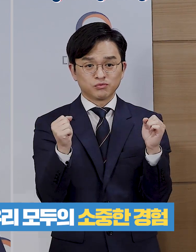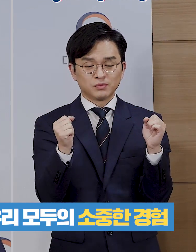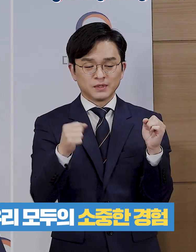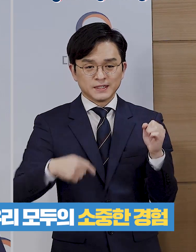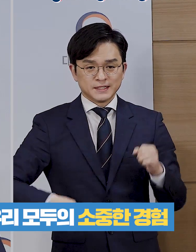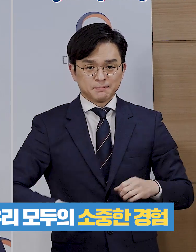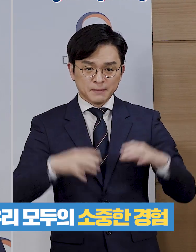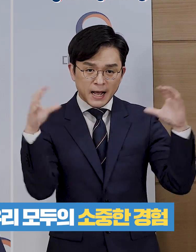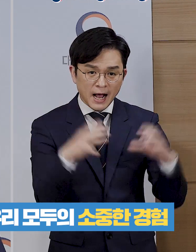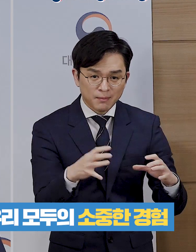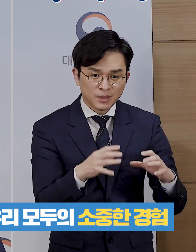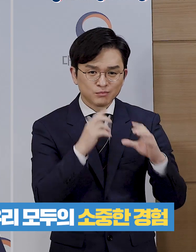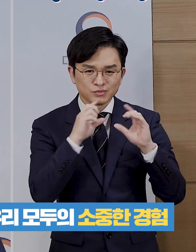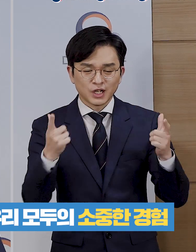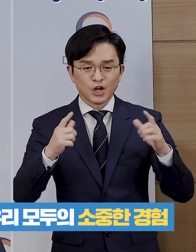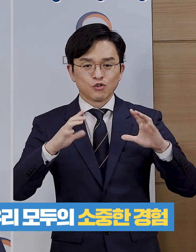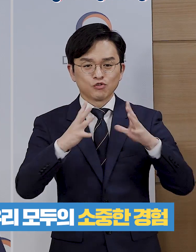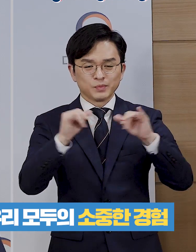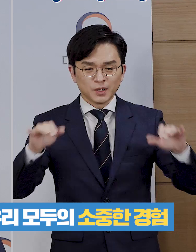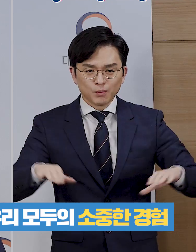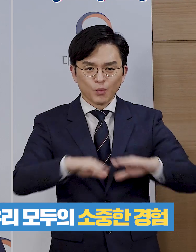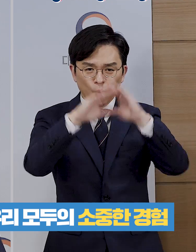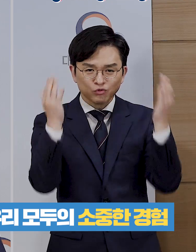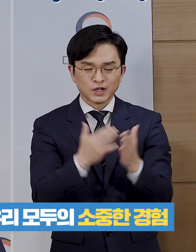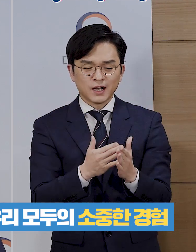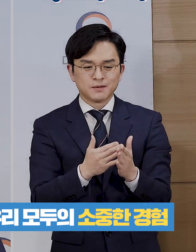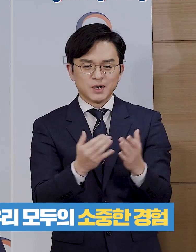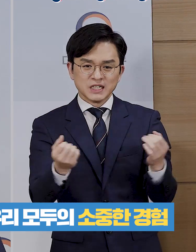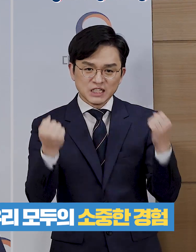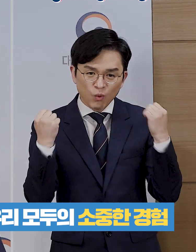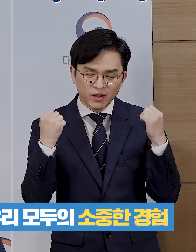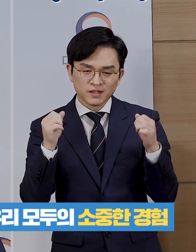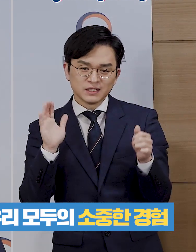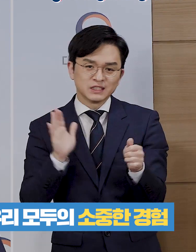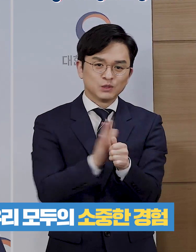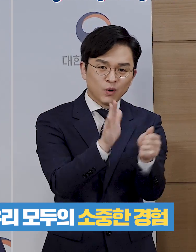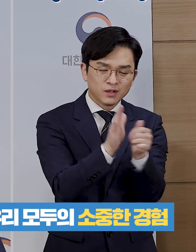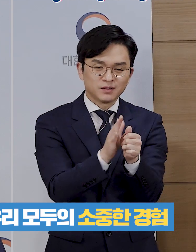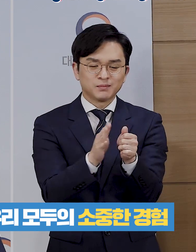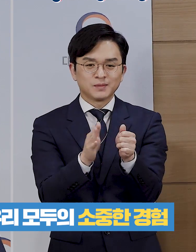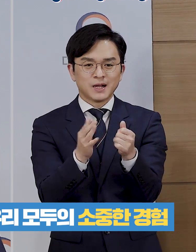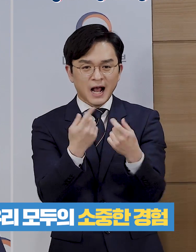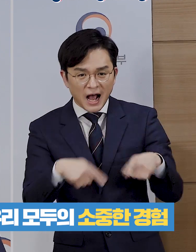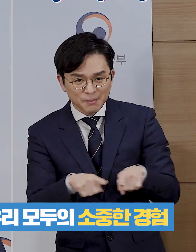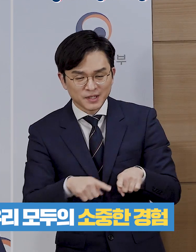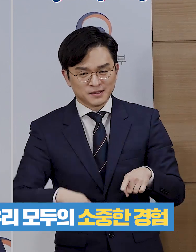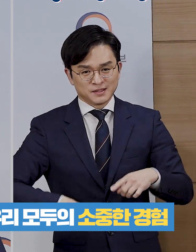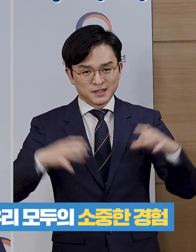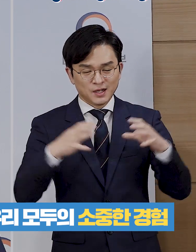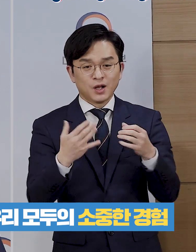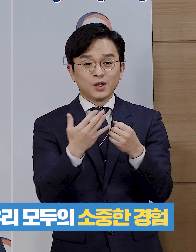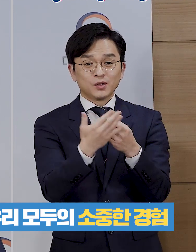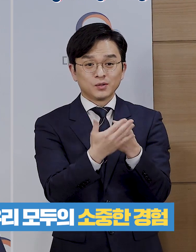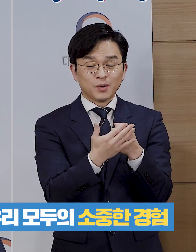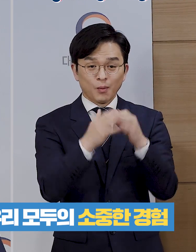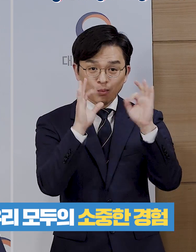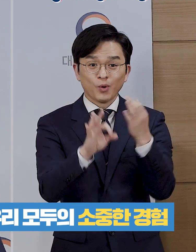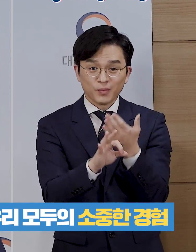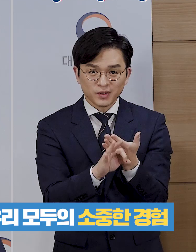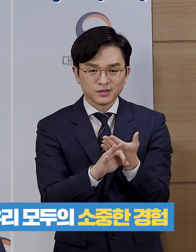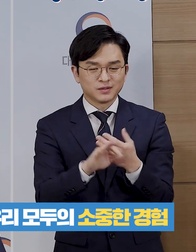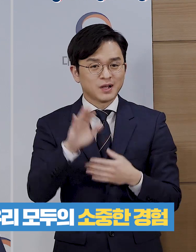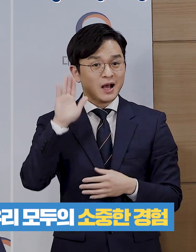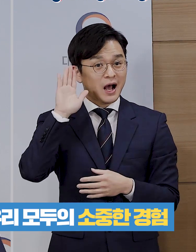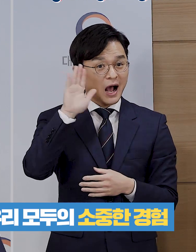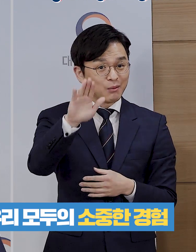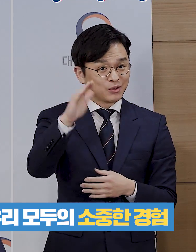총리께서 말씀하셨듯이 이번에 대구 경북이 보여준 저력과 온 국민께서 보여주신 응원은 우리